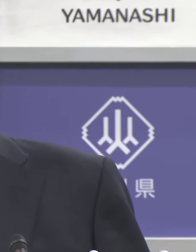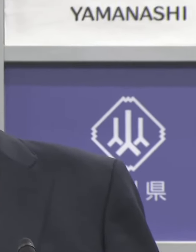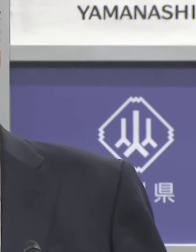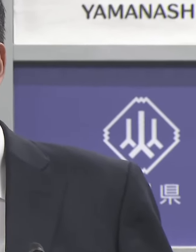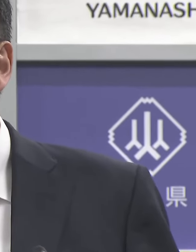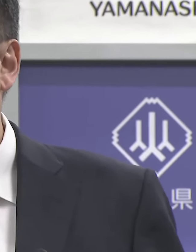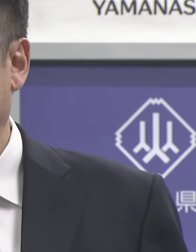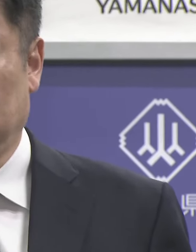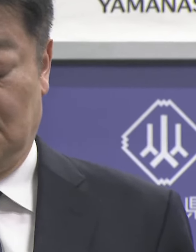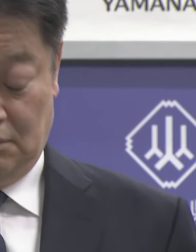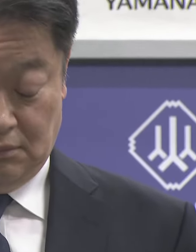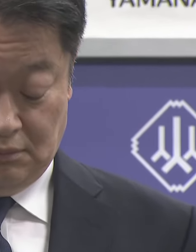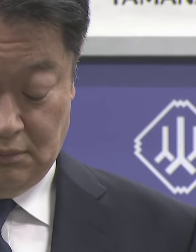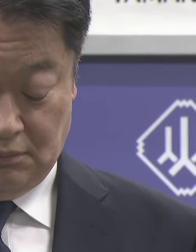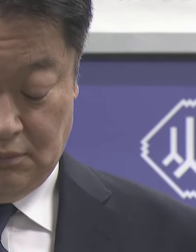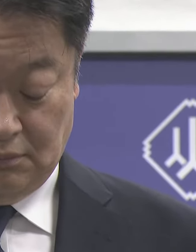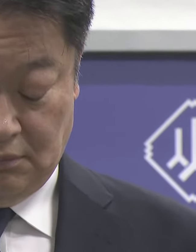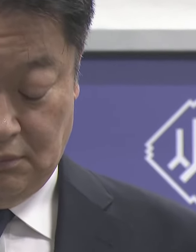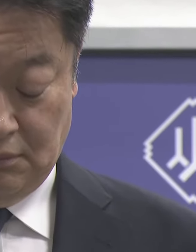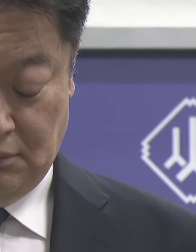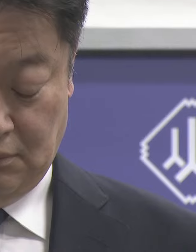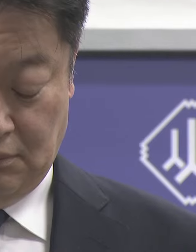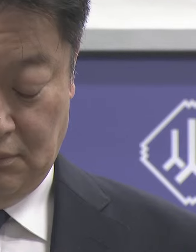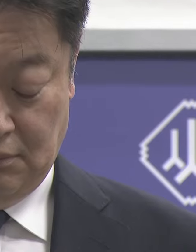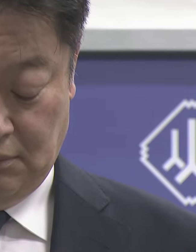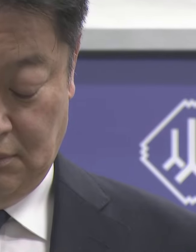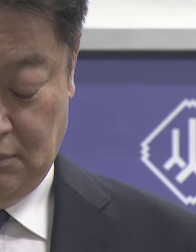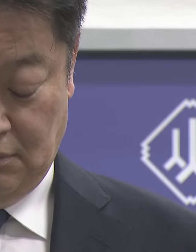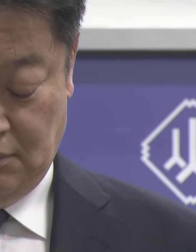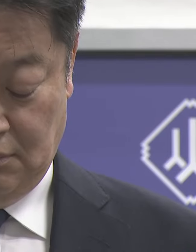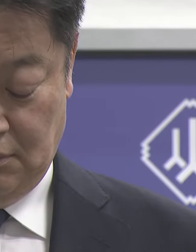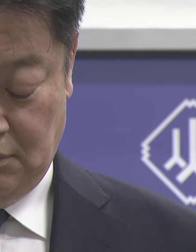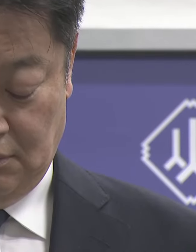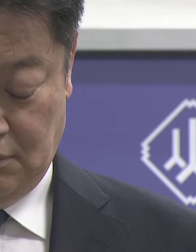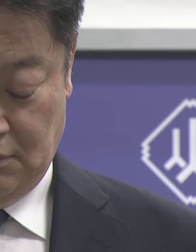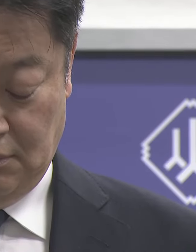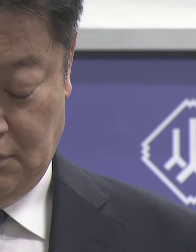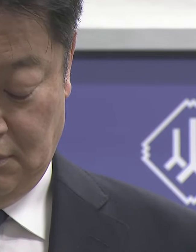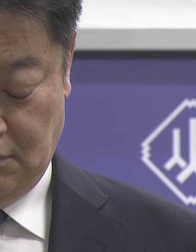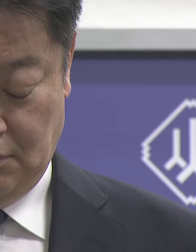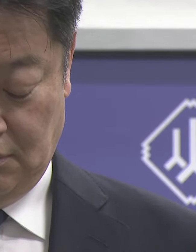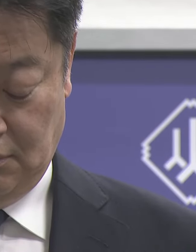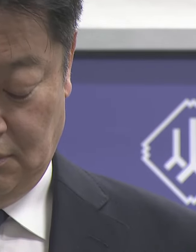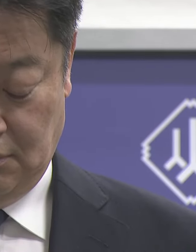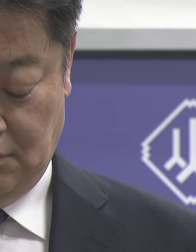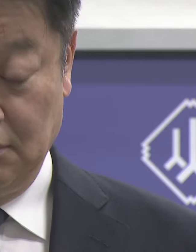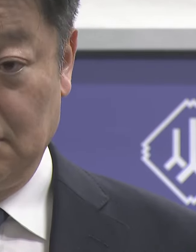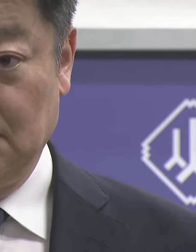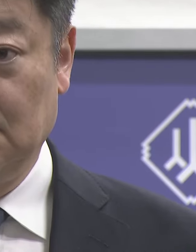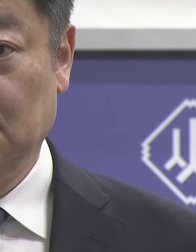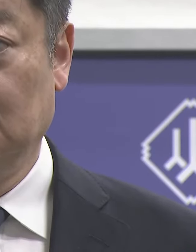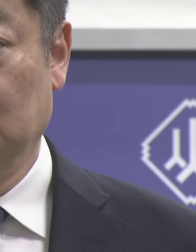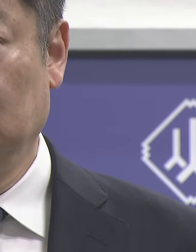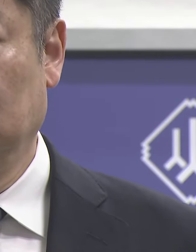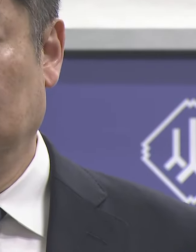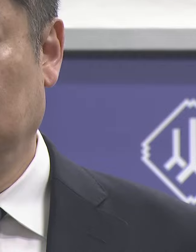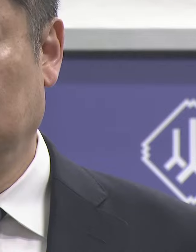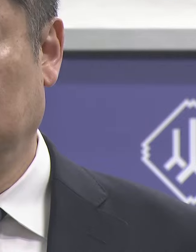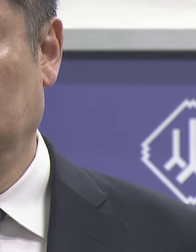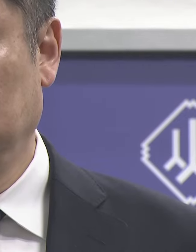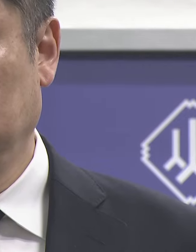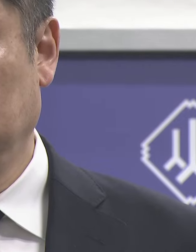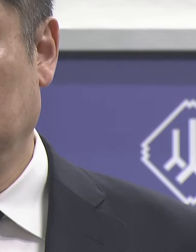あの公表されました、あの、まあ、政治資金収支報告書の関係で、まあ、あのずれがあったという点について、あの事務所の公表されましたが、その点